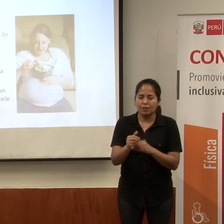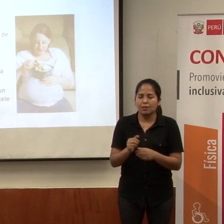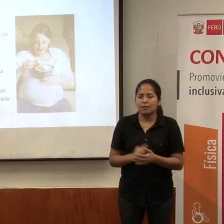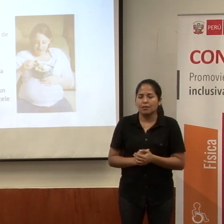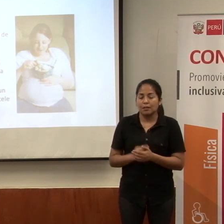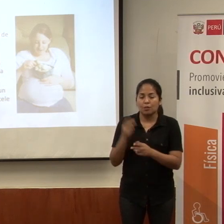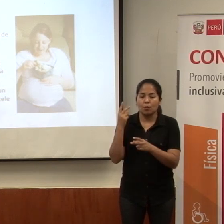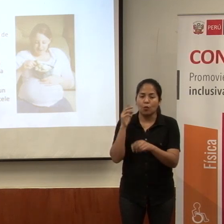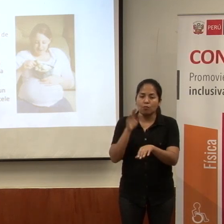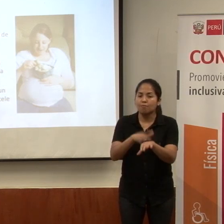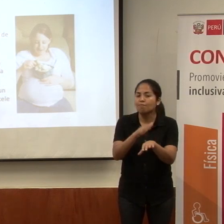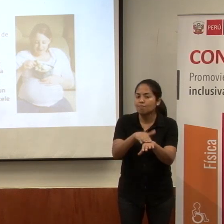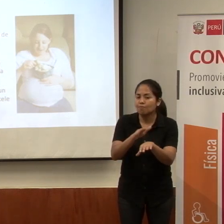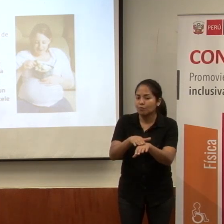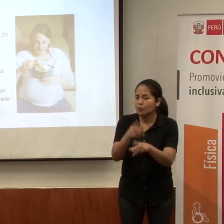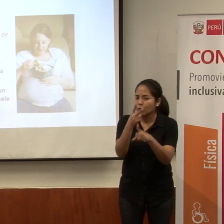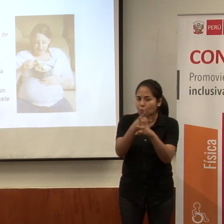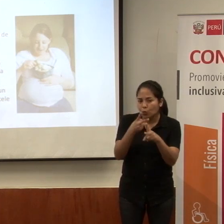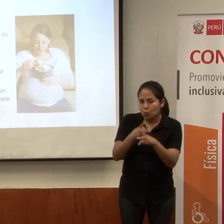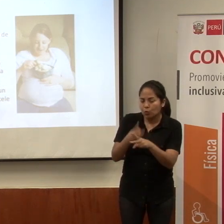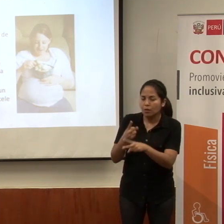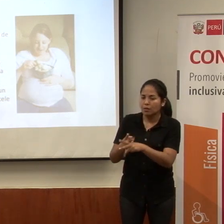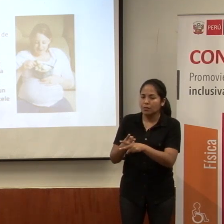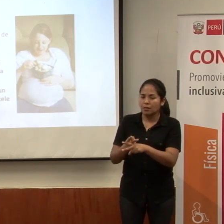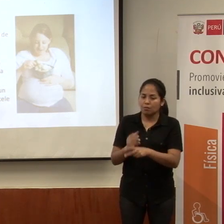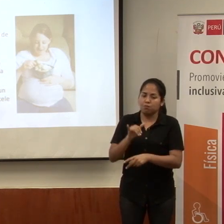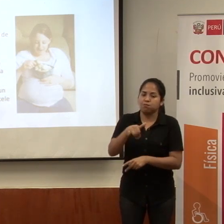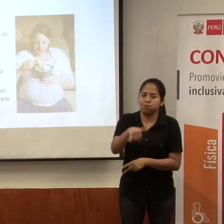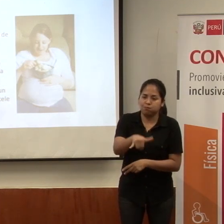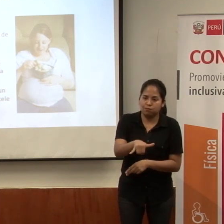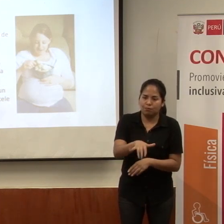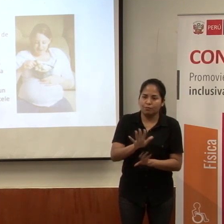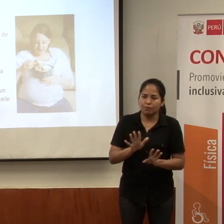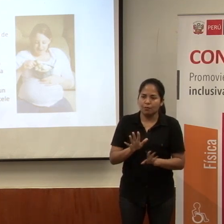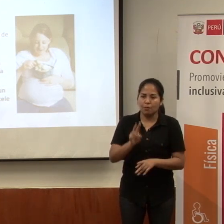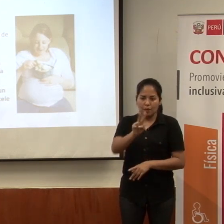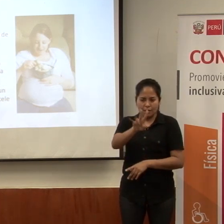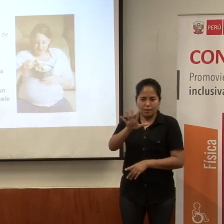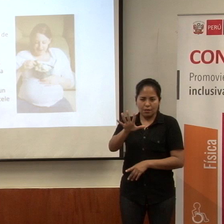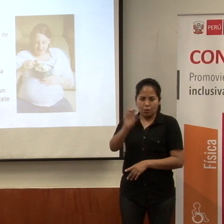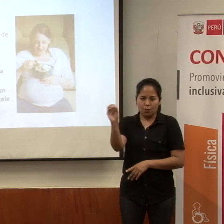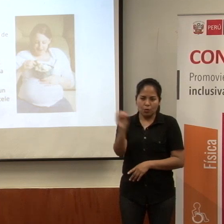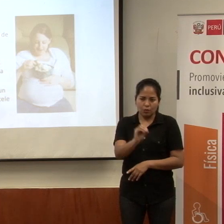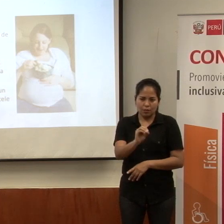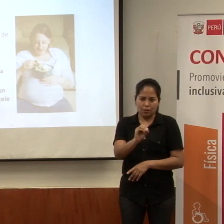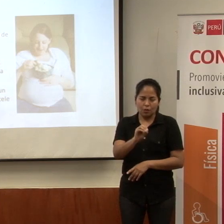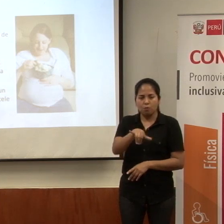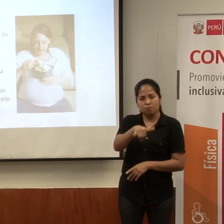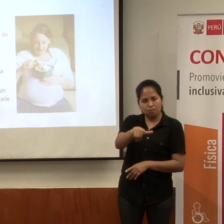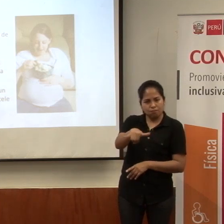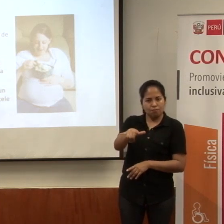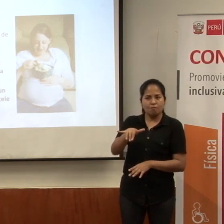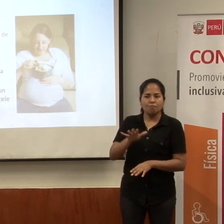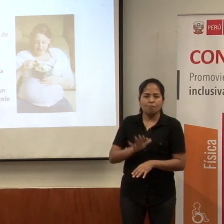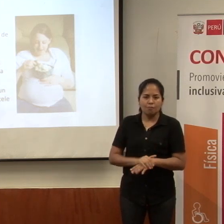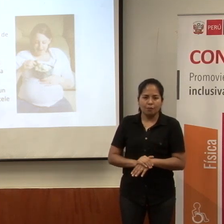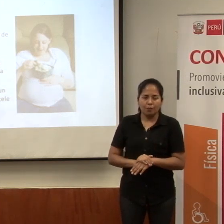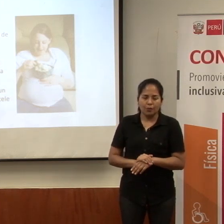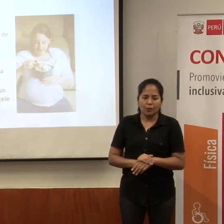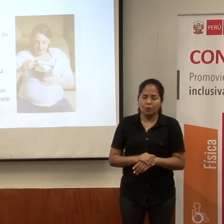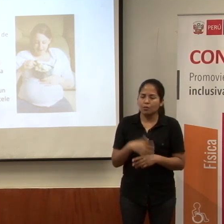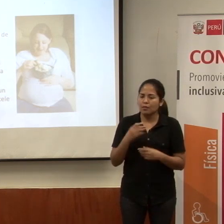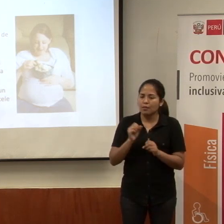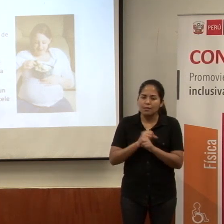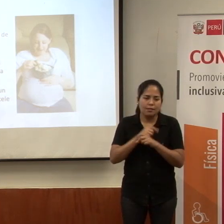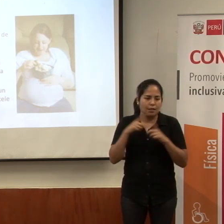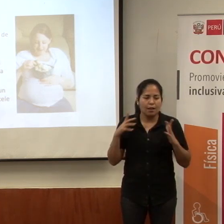mira, si no te cuidas, vas a terminar como obeso. 25% obesos, ¿ok? Grave problema en el